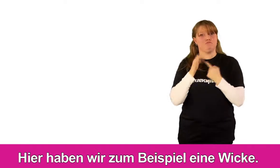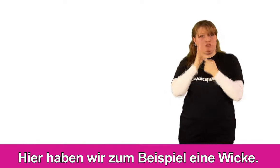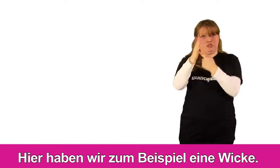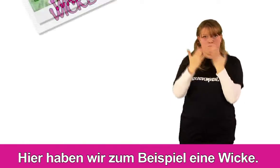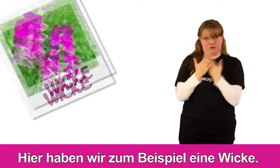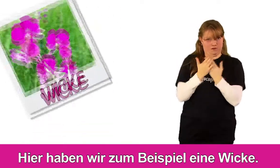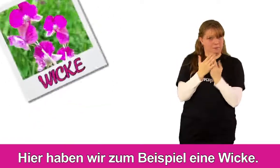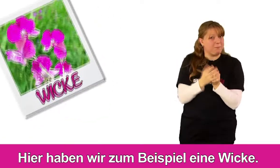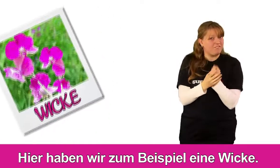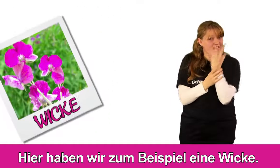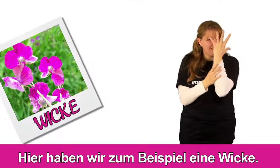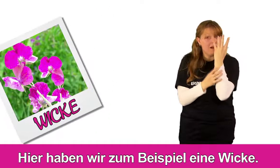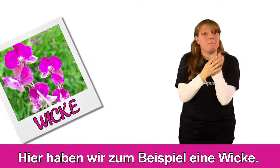Hier haben wir zum Beispiel eine Wicke.